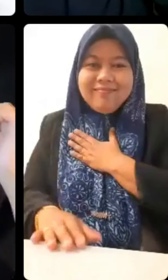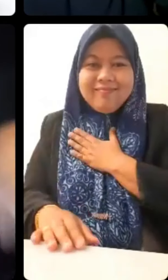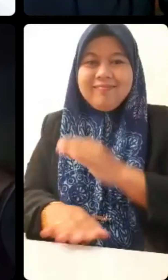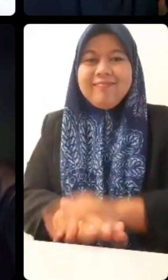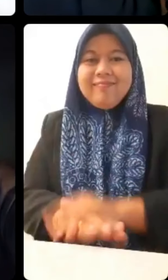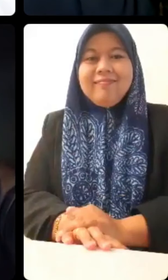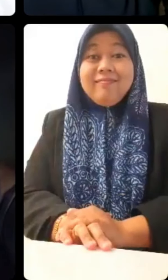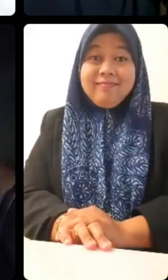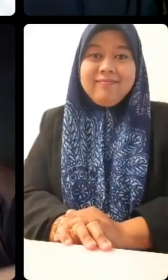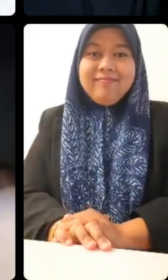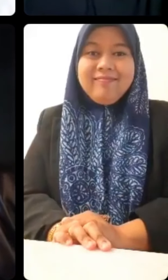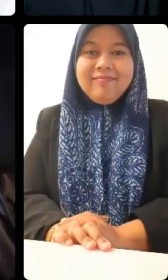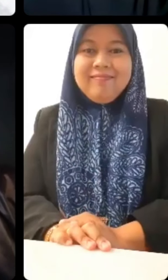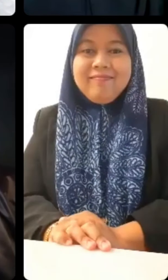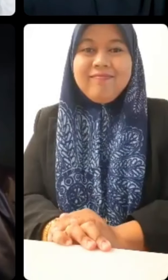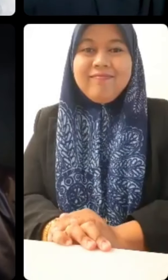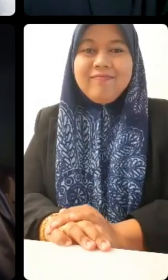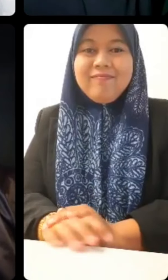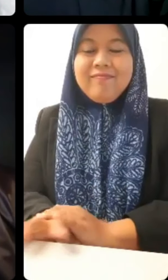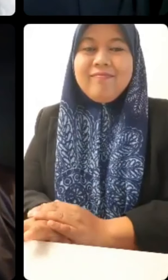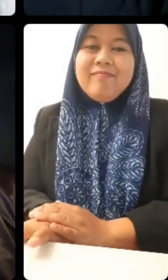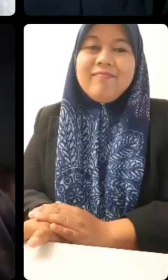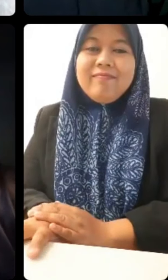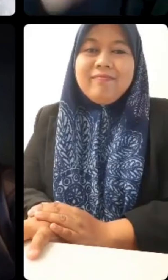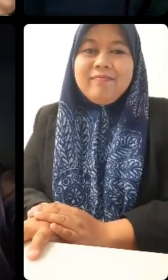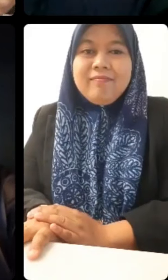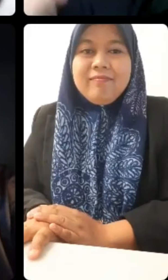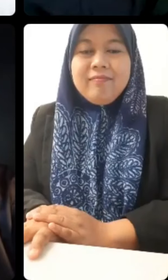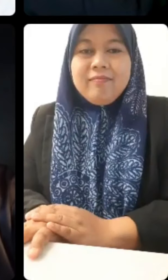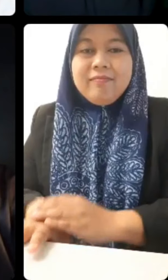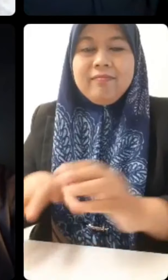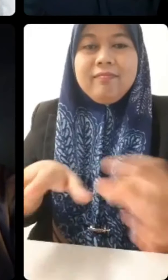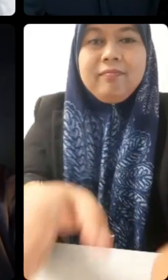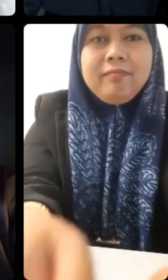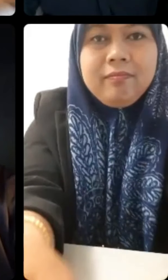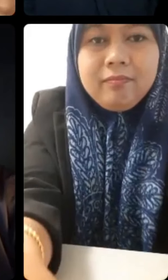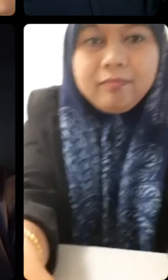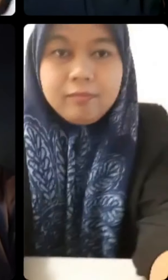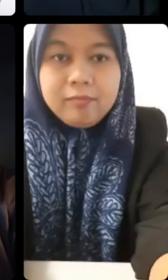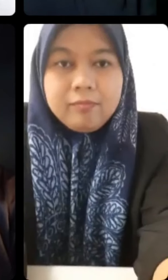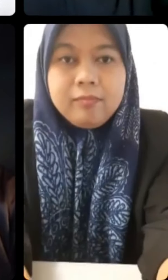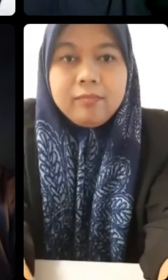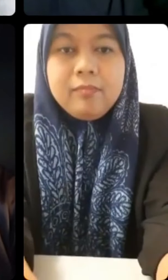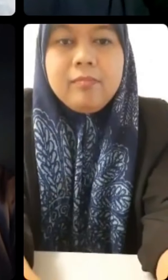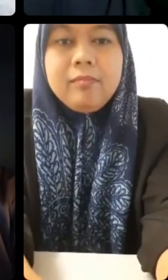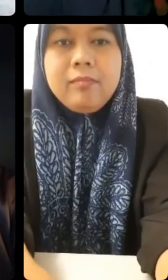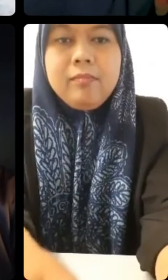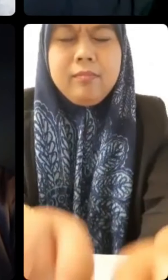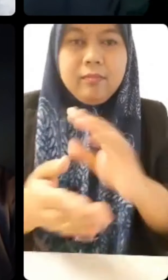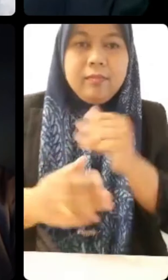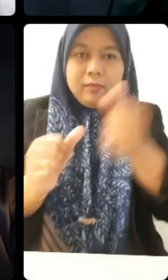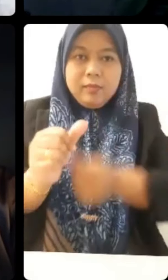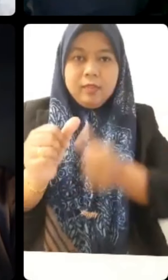Baiklah, okey. Kiranya Al-Quran ni bukan hanya untuk kita. Semua orang perlu belajar Al-Quran. Semua orang perlu ada hak untuk belajar Al-Quran. Tak